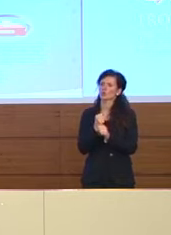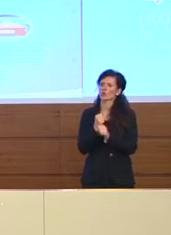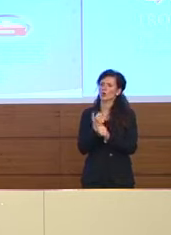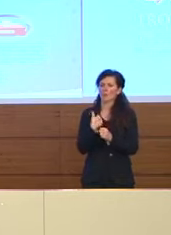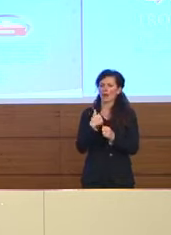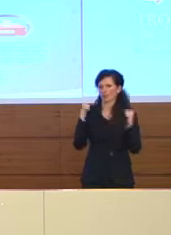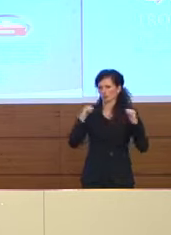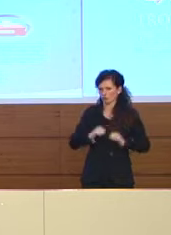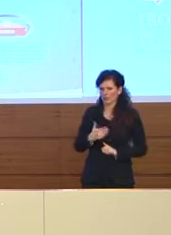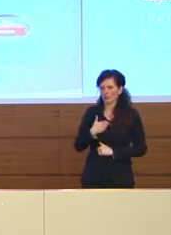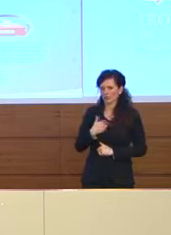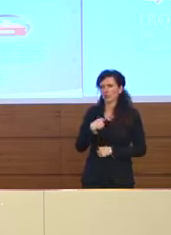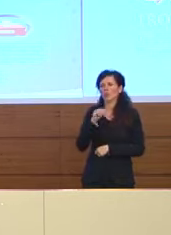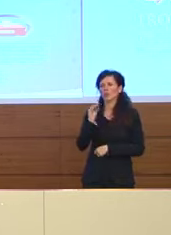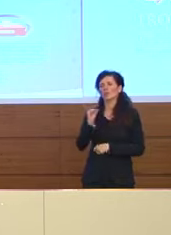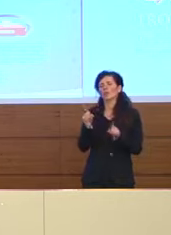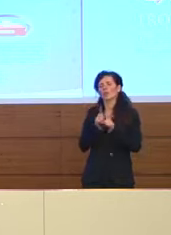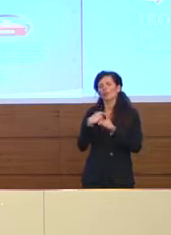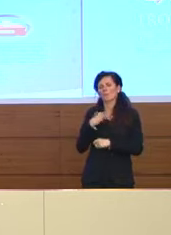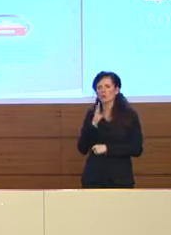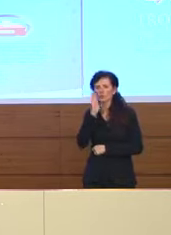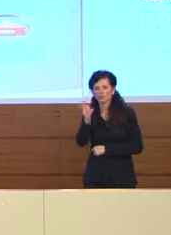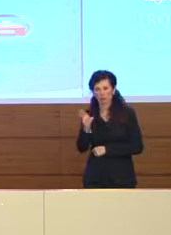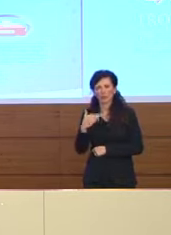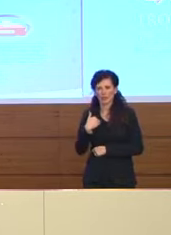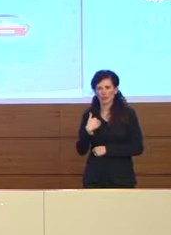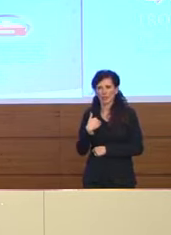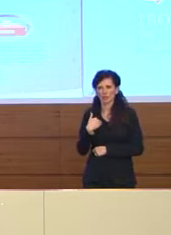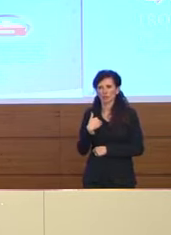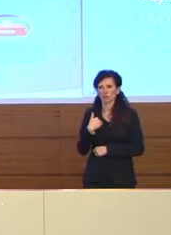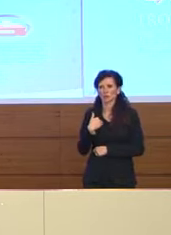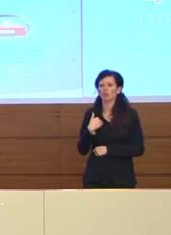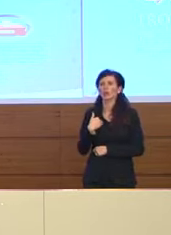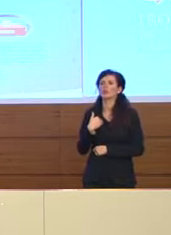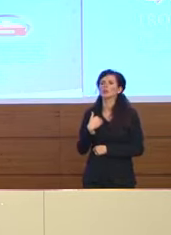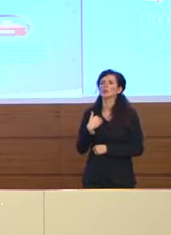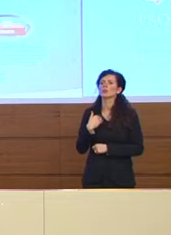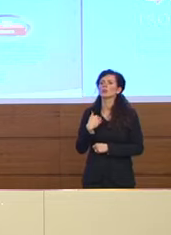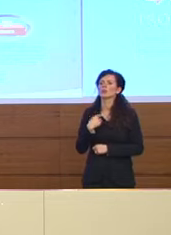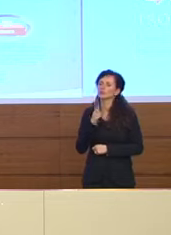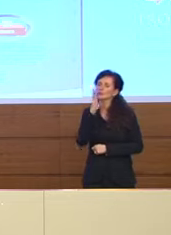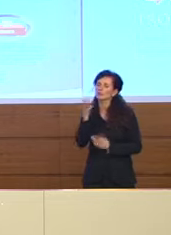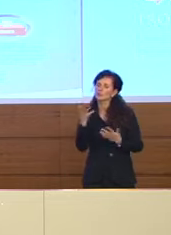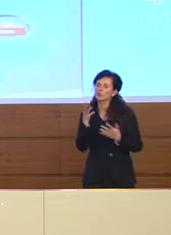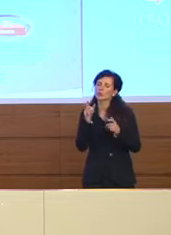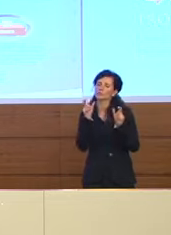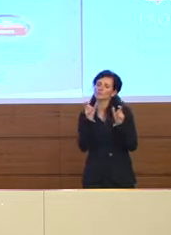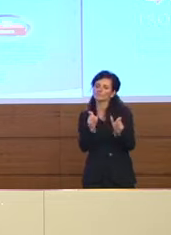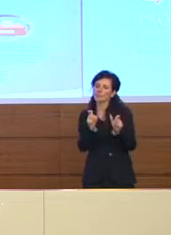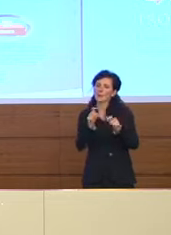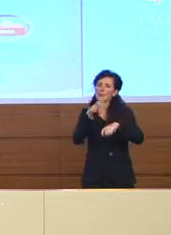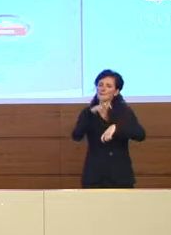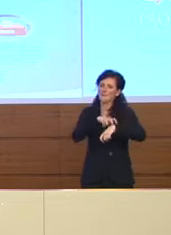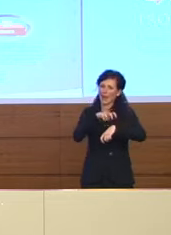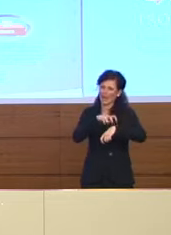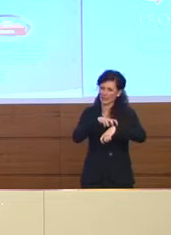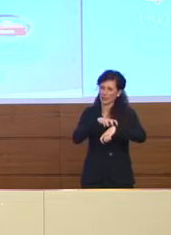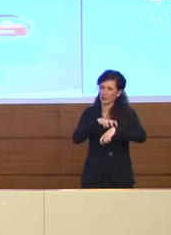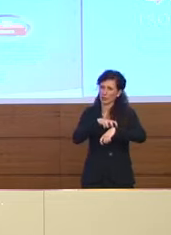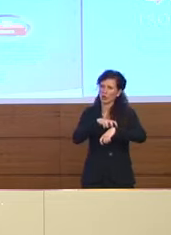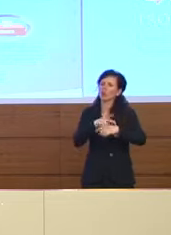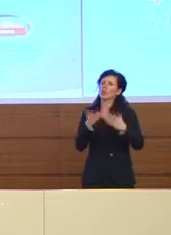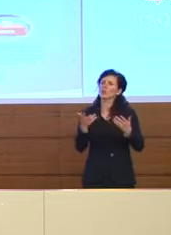che abbiamo avuto una fase durata molte settimane diciamo di dominio medico sanitario nel processo decisionale ovvero le